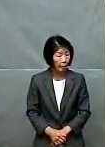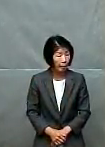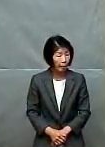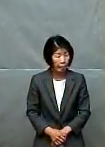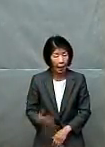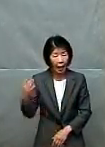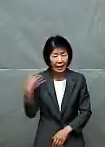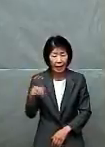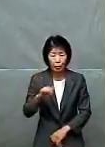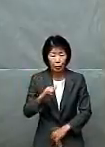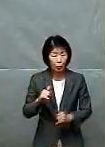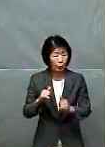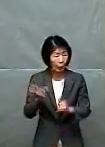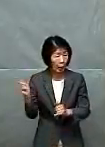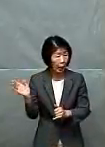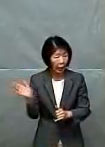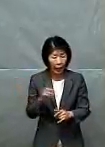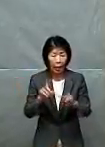お願いします。